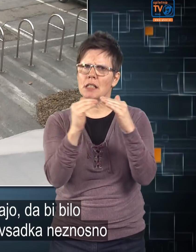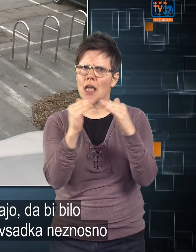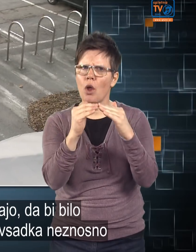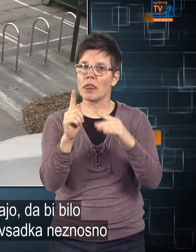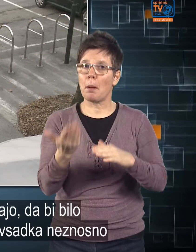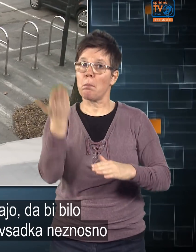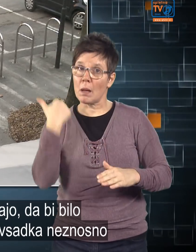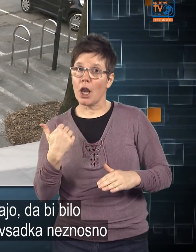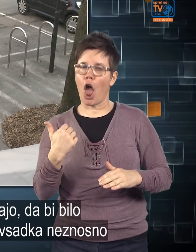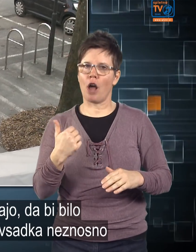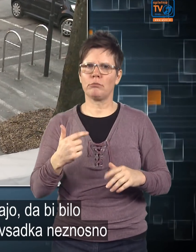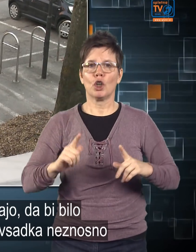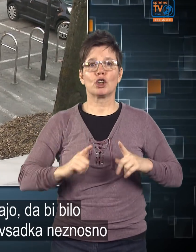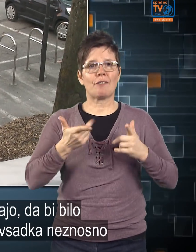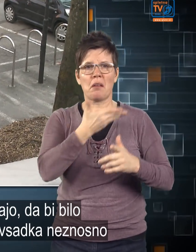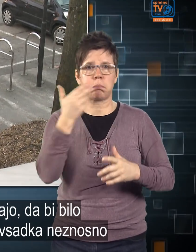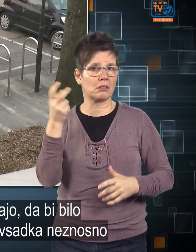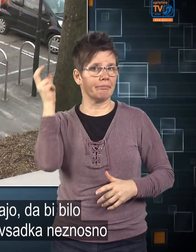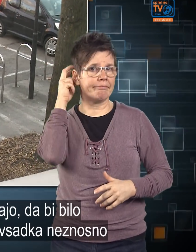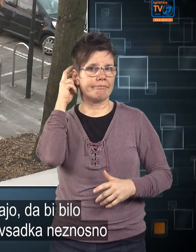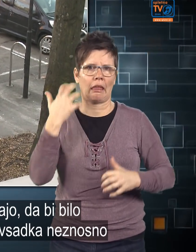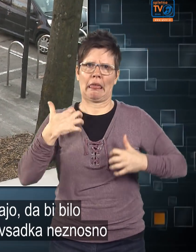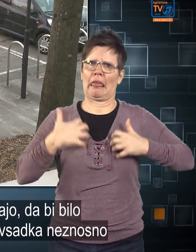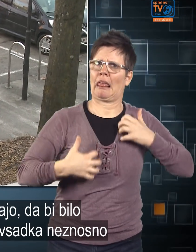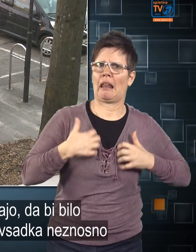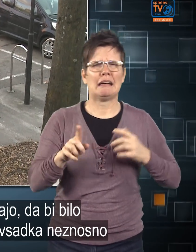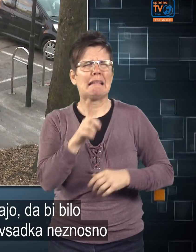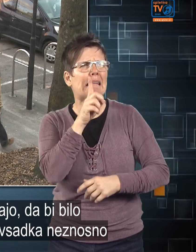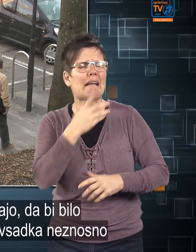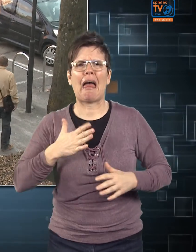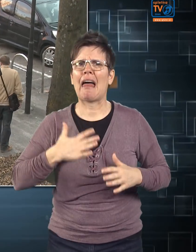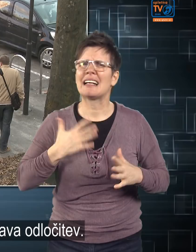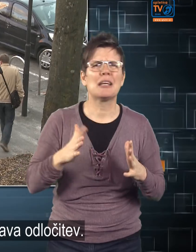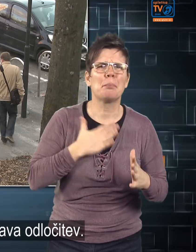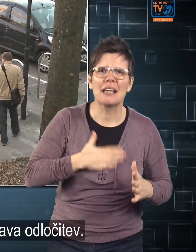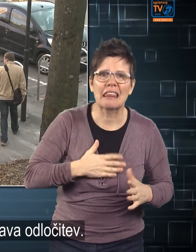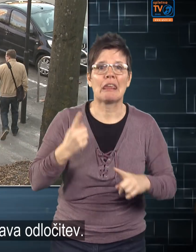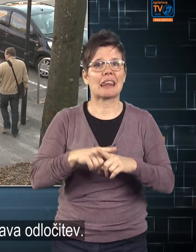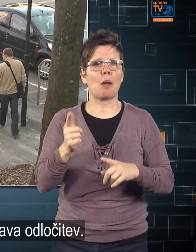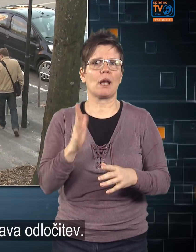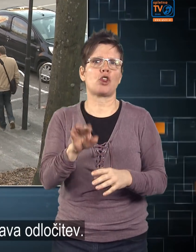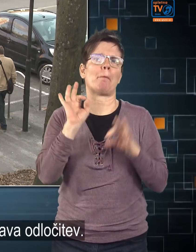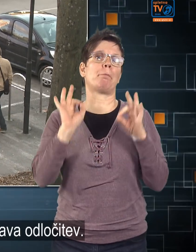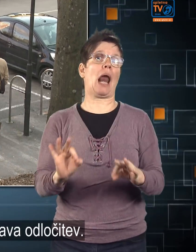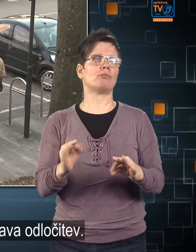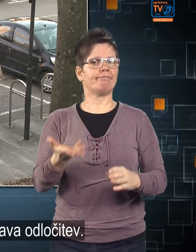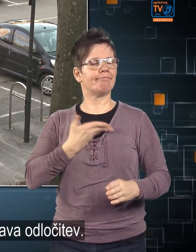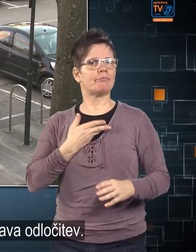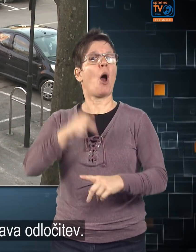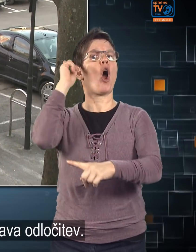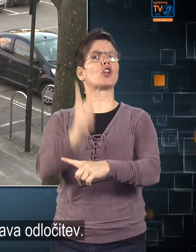Sogovorniki se strinjajo, da bi bilo življenje brez polževega vsadka neznosno tiho in da je bila to prava